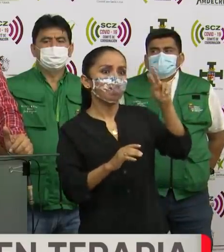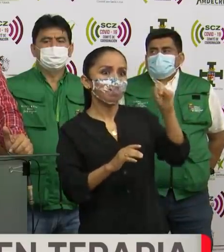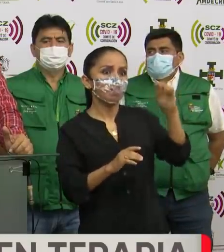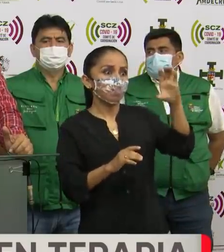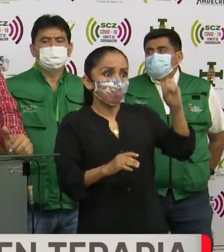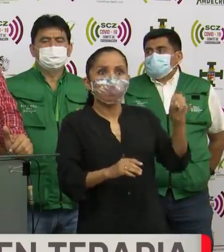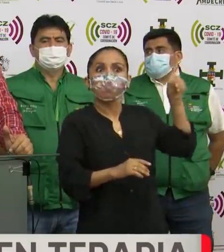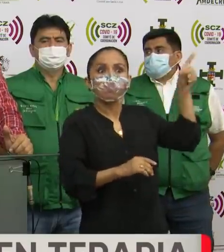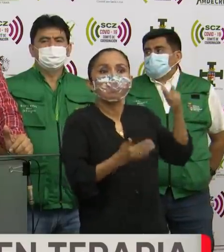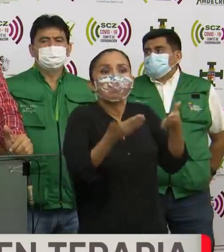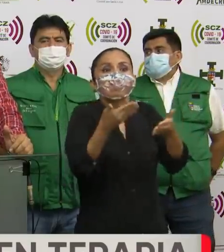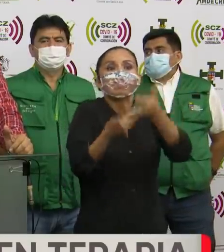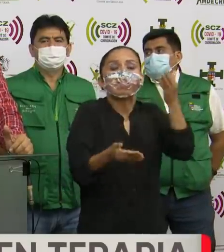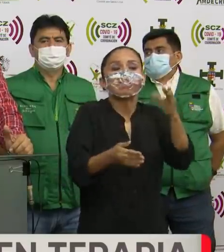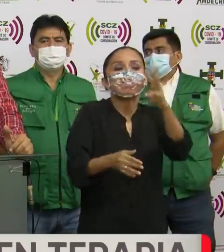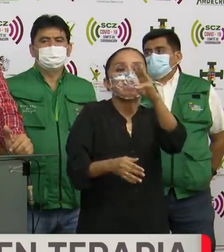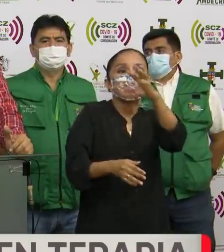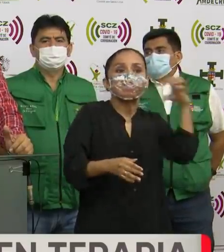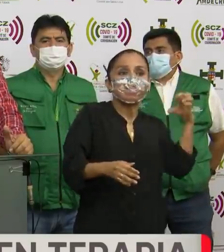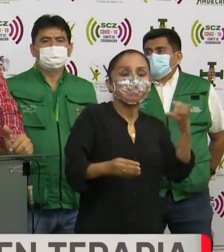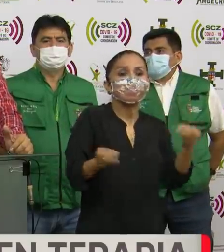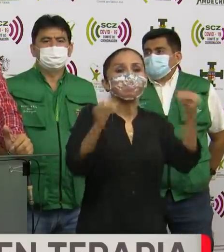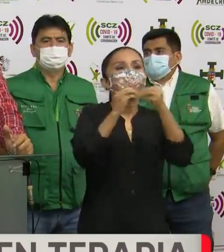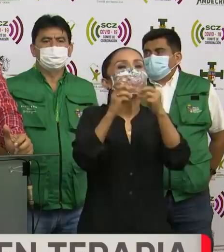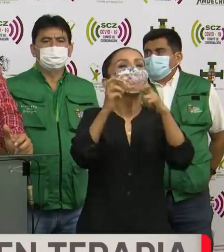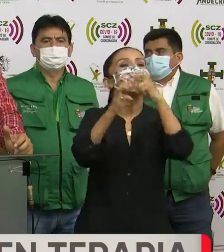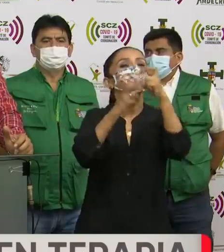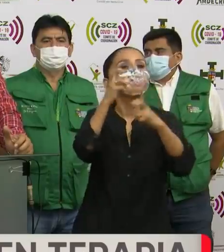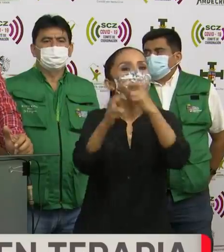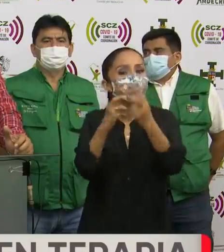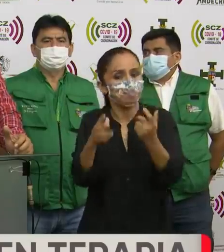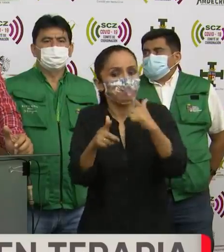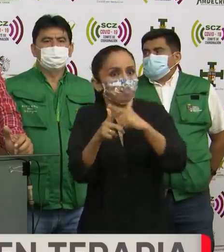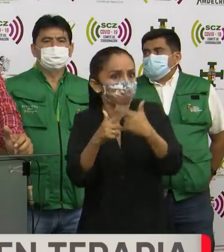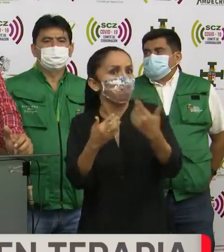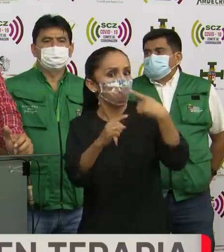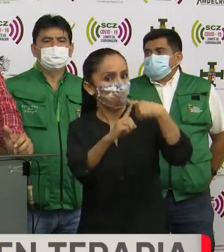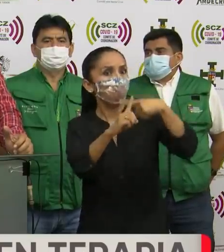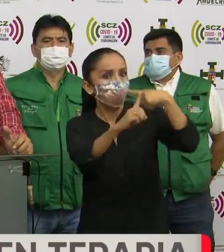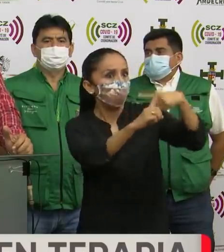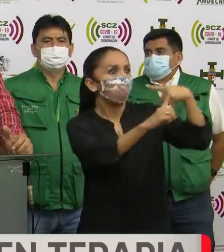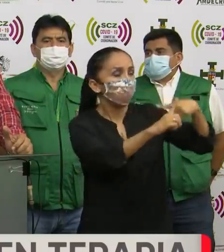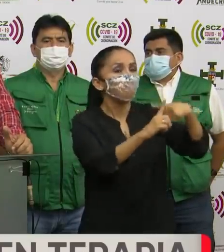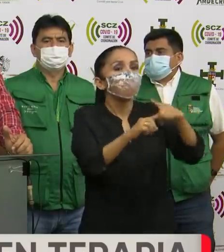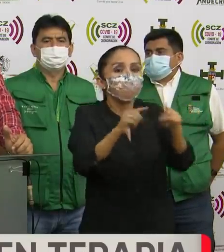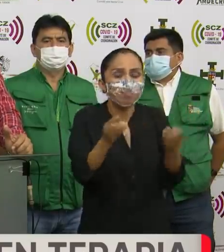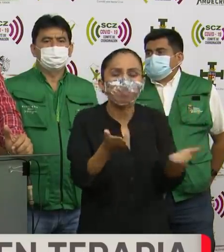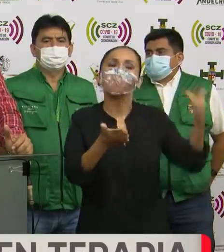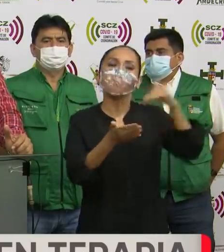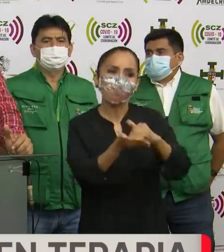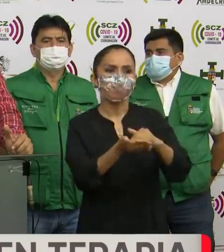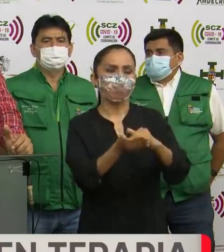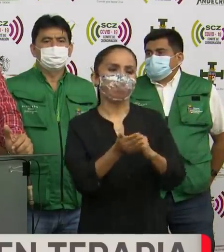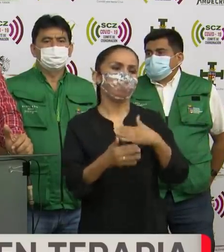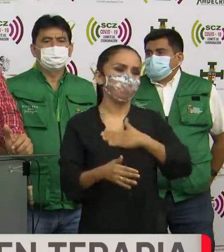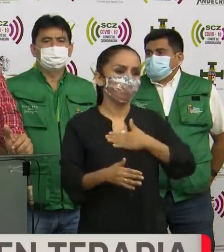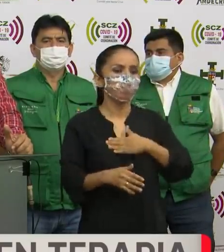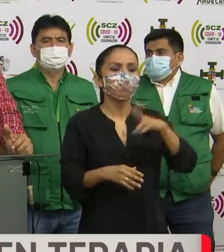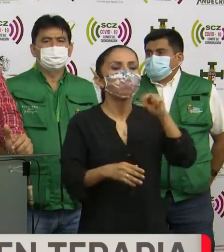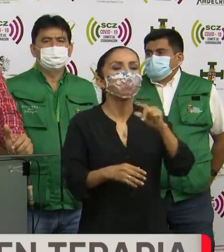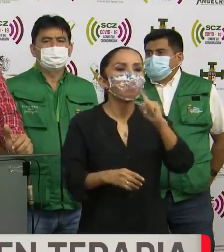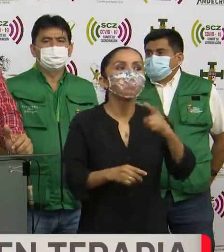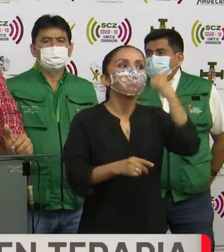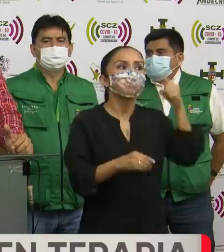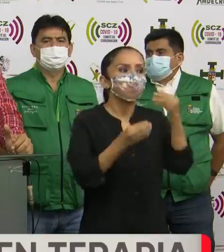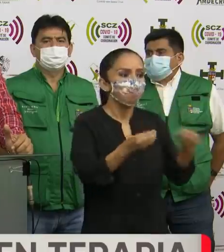abramos casi 600 unidades más, de igual manera estamos viendo la capacidad que tiene Santa Cruz. Pero vuelvo a insistir, no debemos